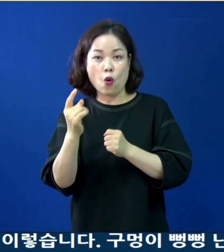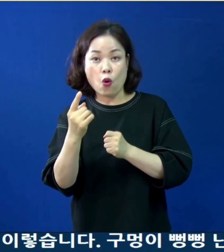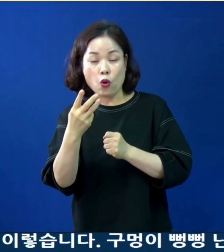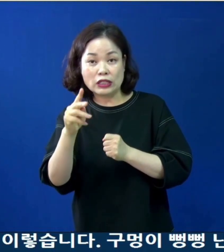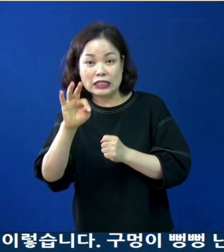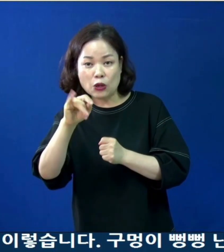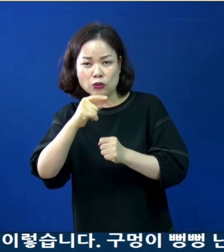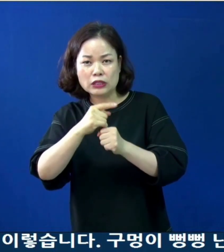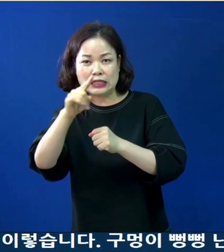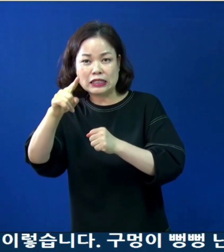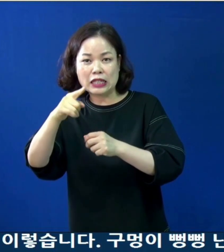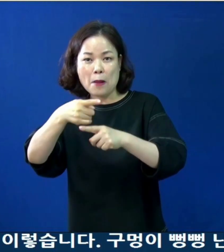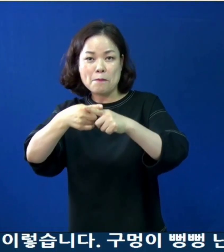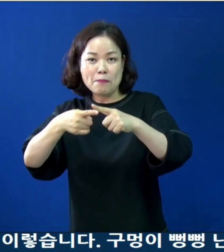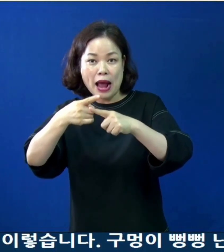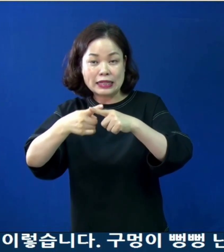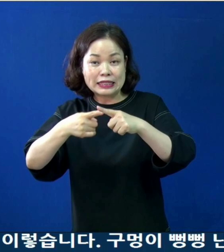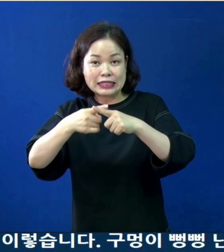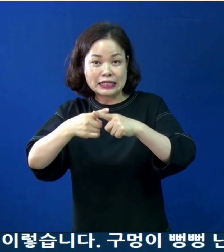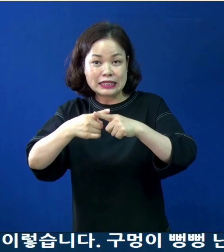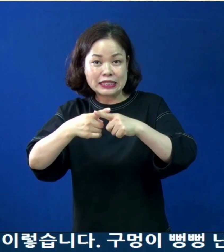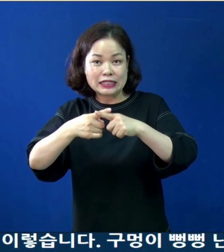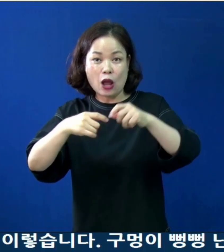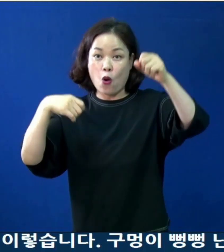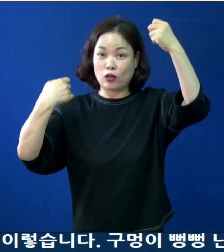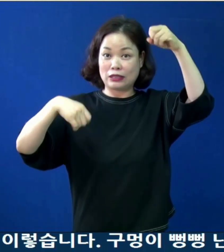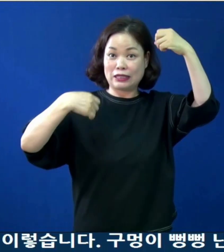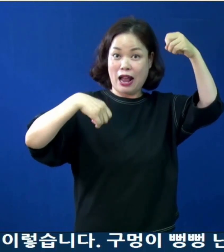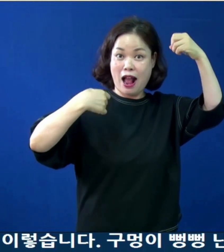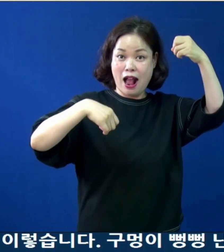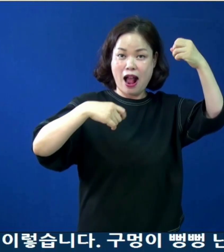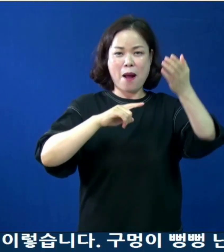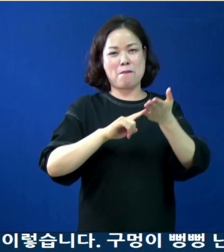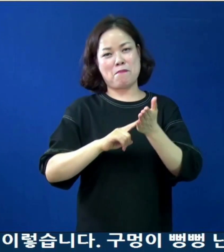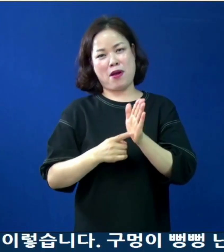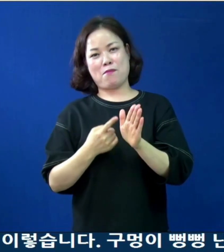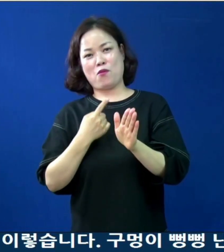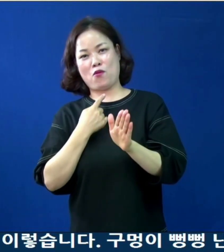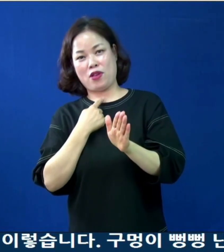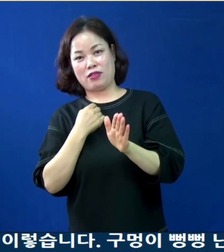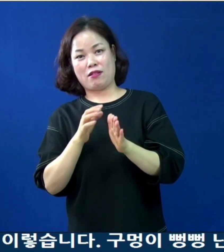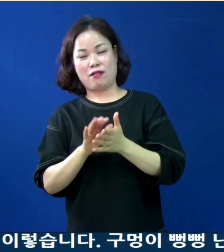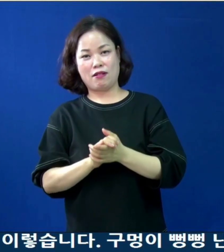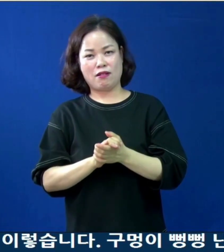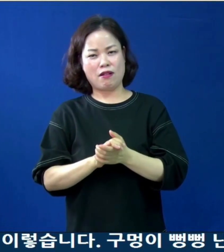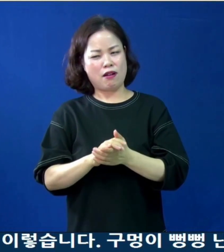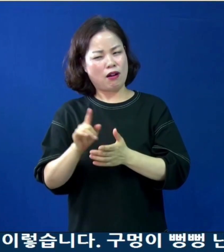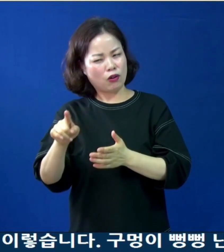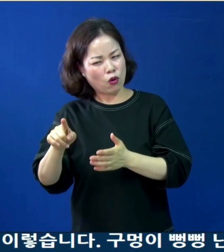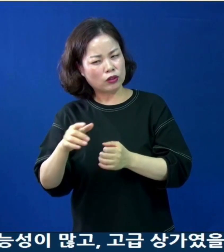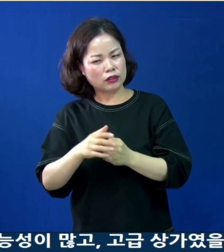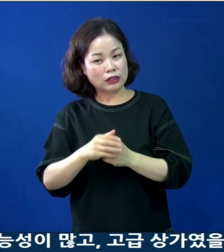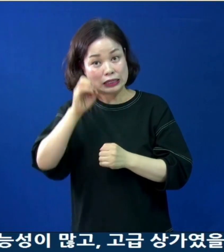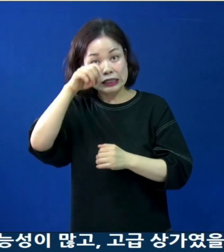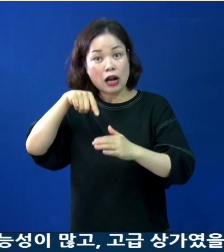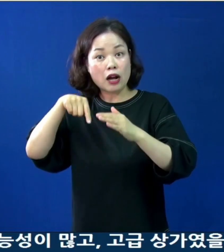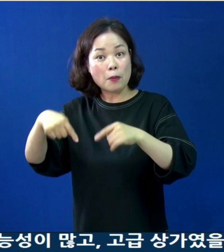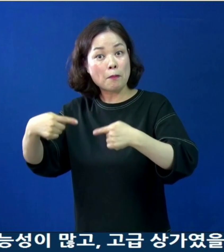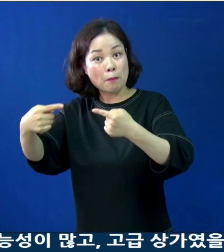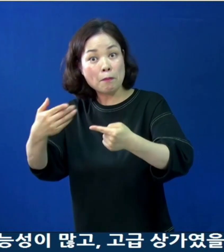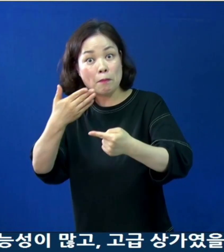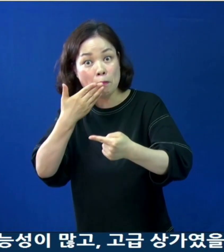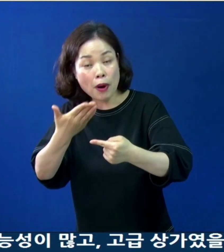로마식 반극장인데 저기서 이제 공연도 하고 좀 그랬던 것 같아요. 지금도 아마 가면 저거 그냥 들어갈 수 있을 것